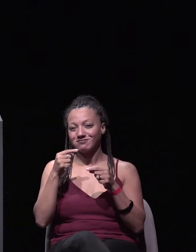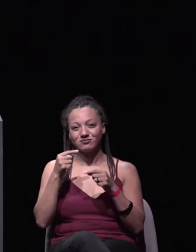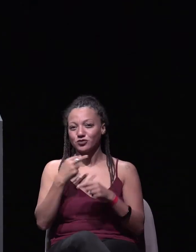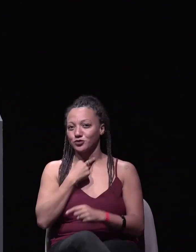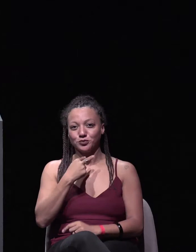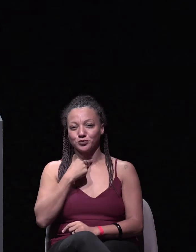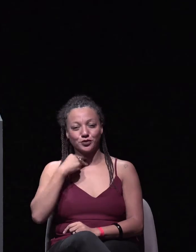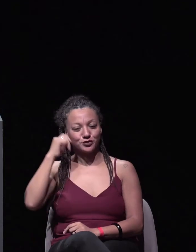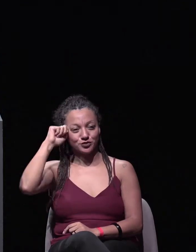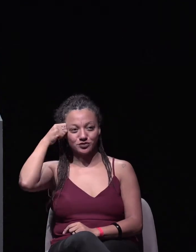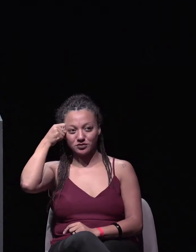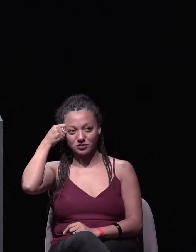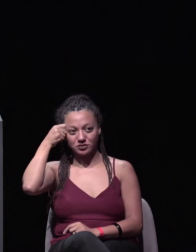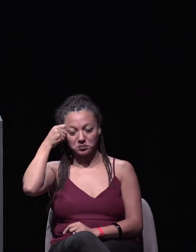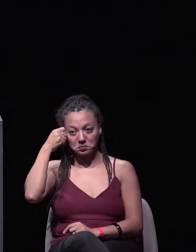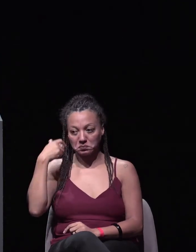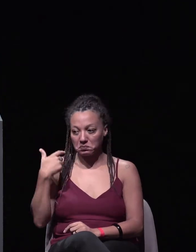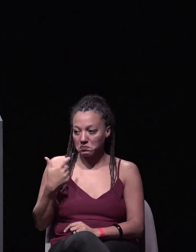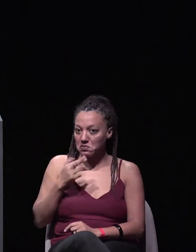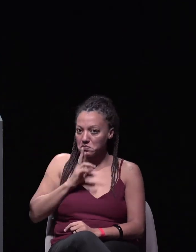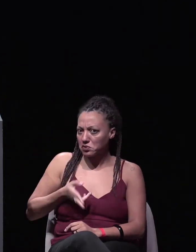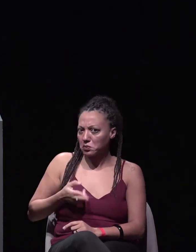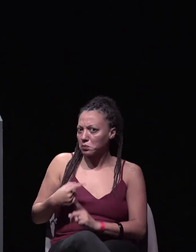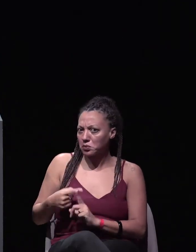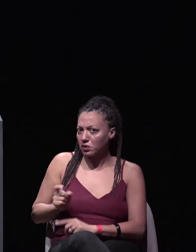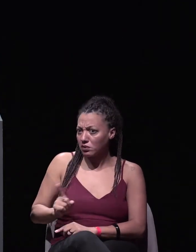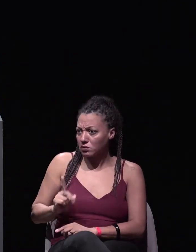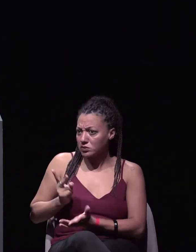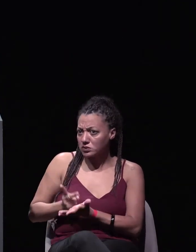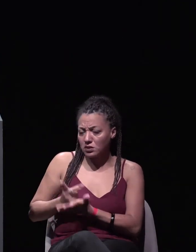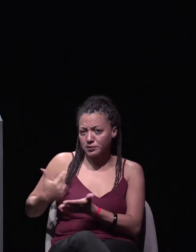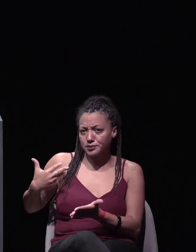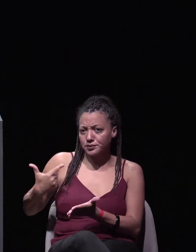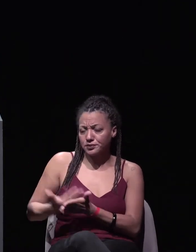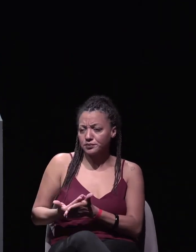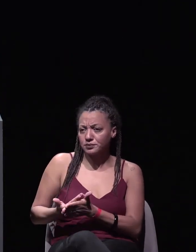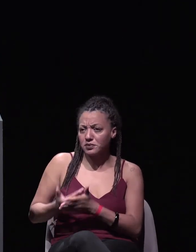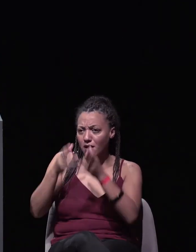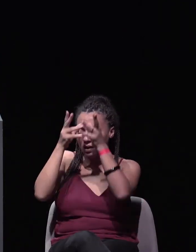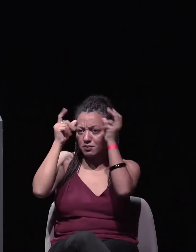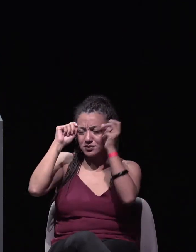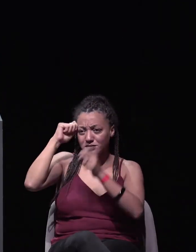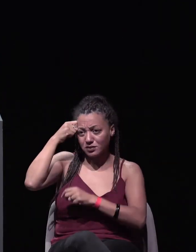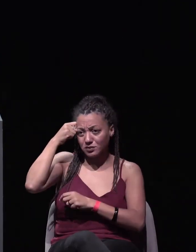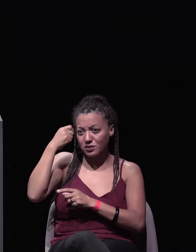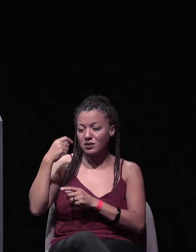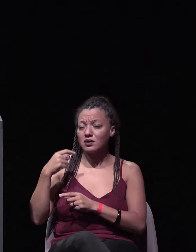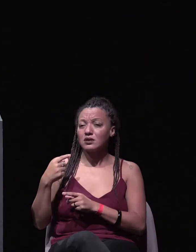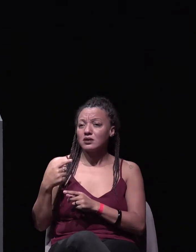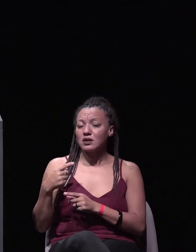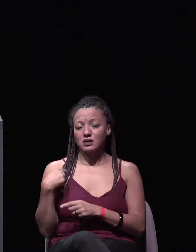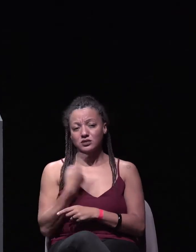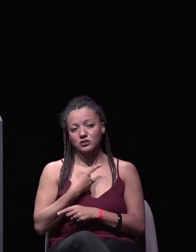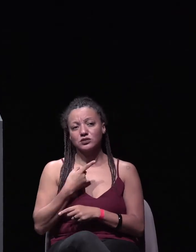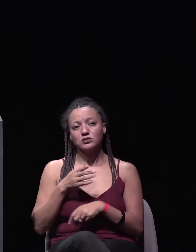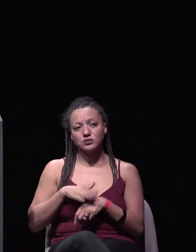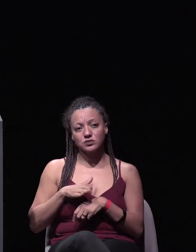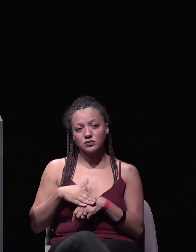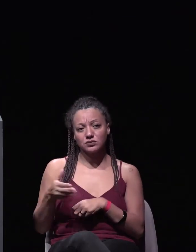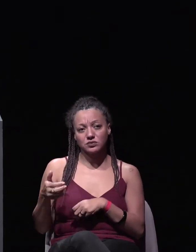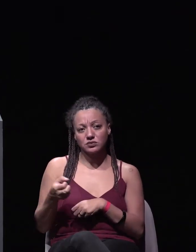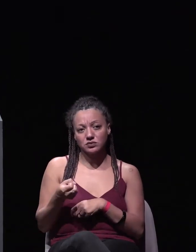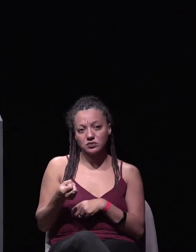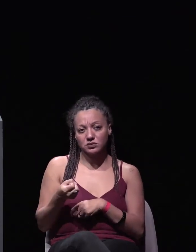negra. Bem, eu não sei por que não, sempre foi. Além disso, fazemos coisas novas, experimentamos